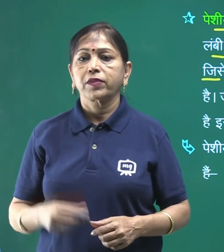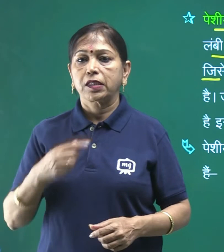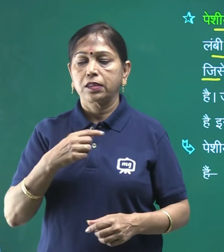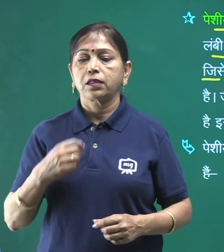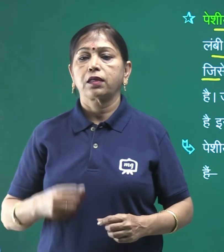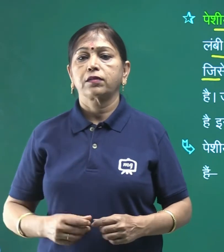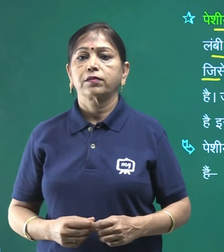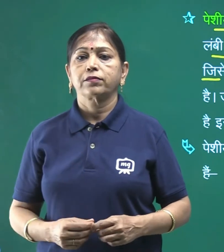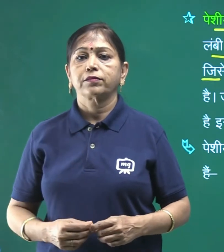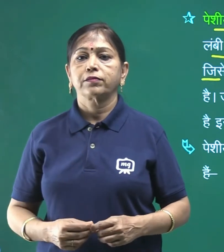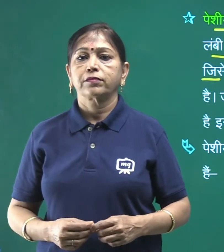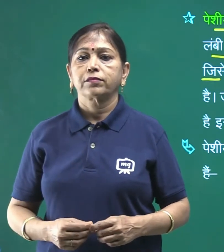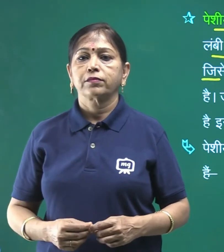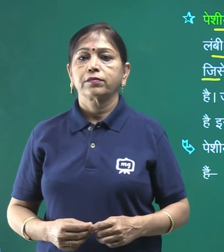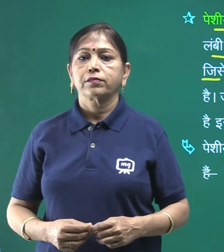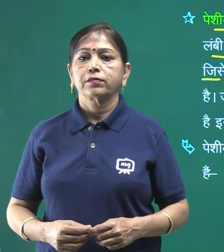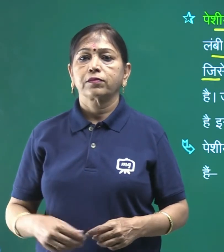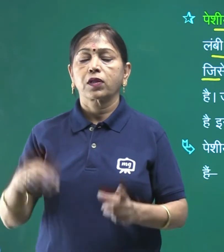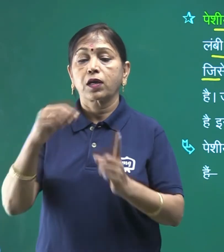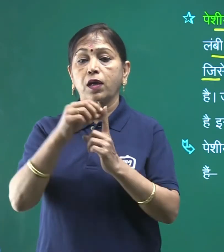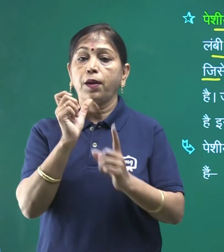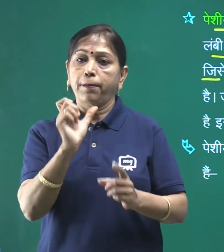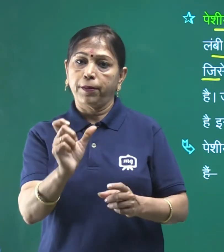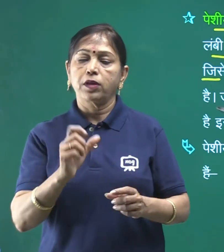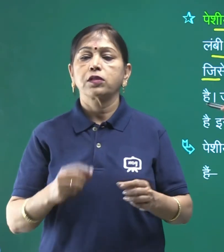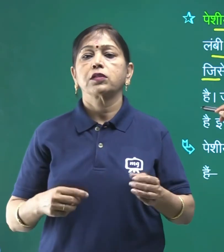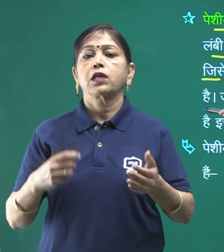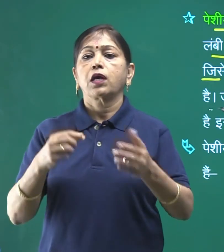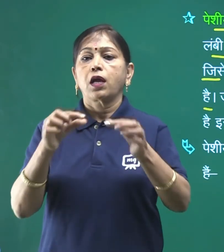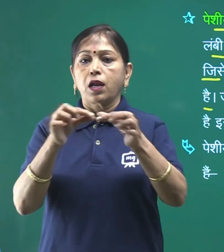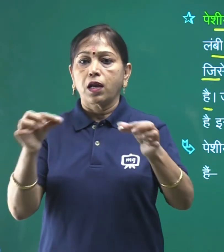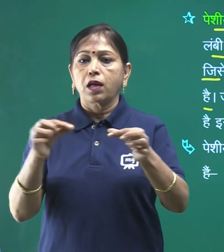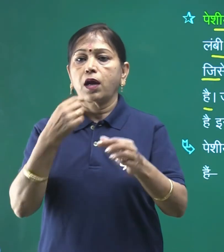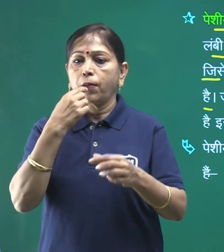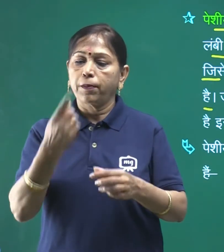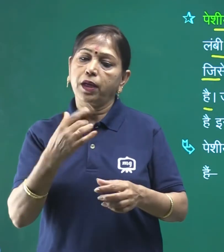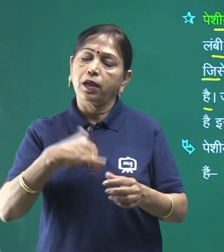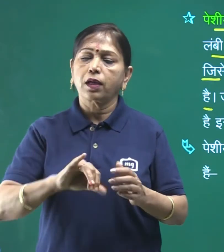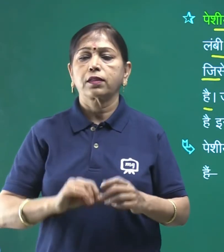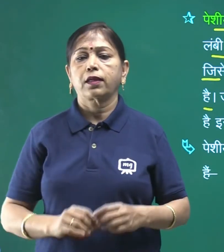जिसे पेशीय रेखा भी कहा जाता है,